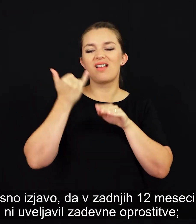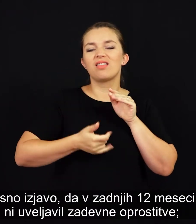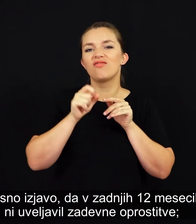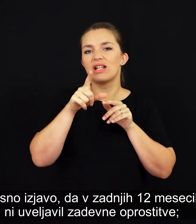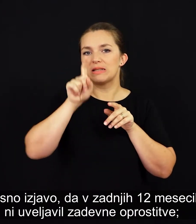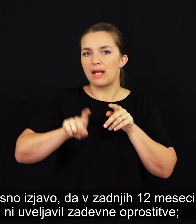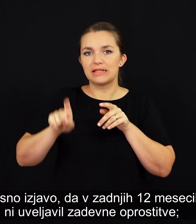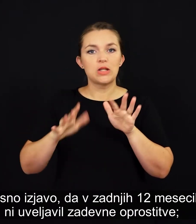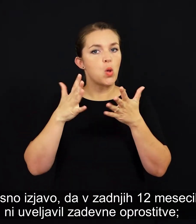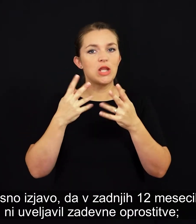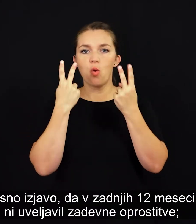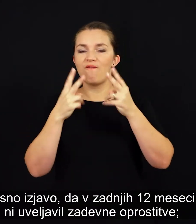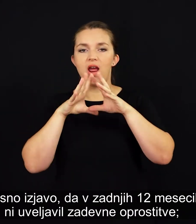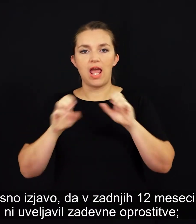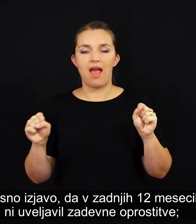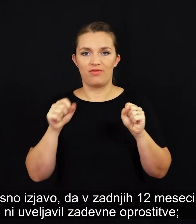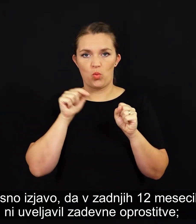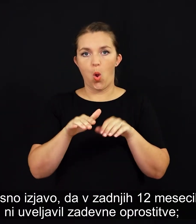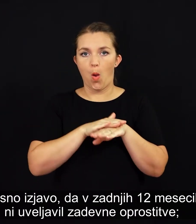mesecih ni uveljavil zadevne oprostitve,